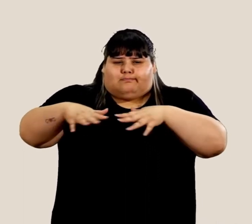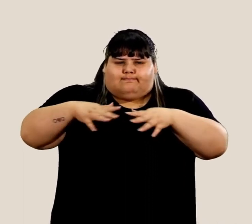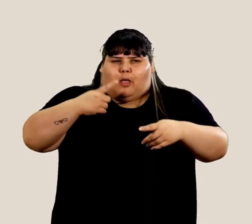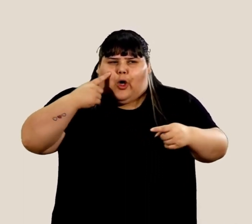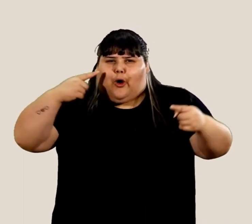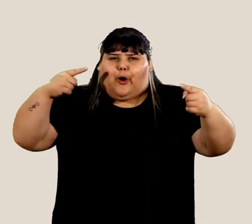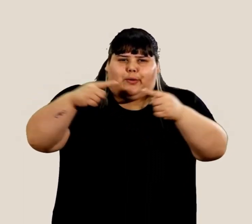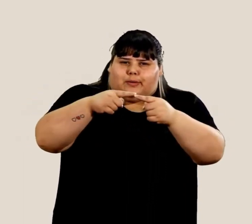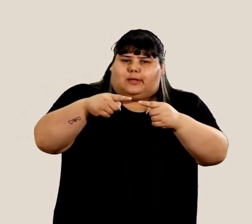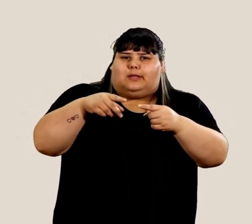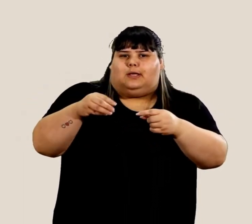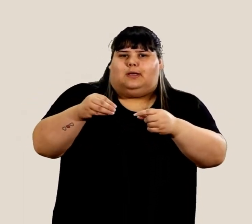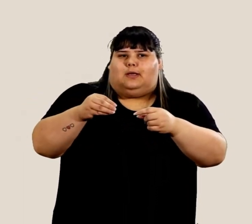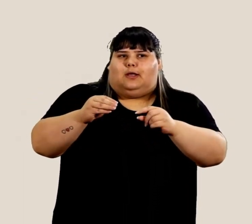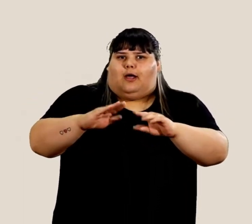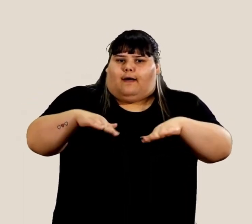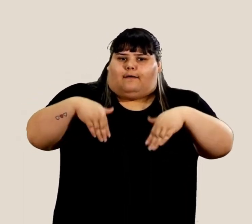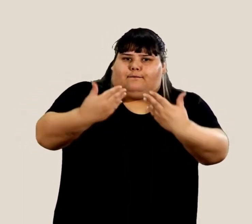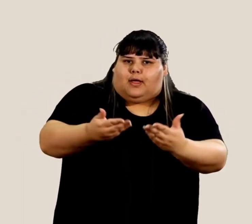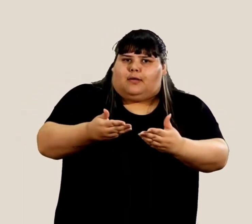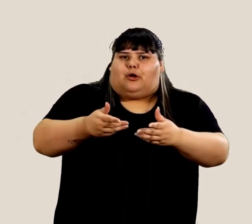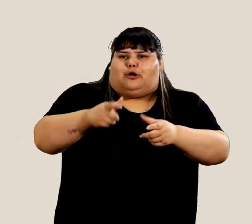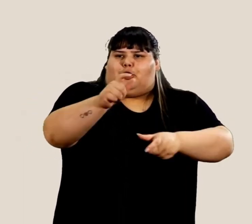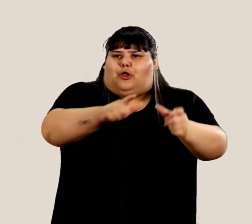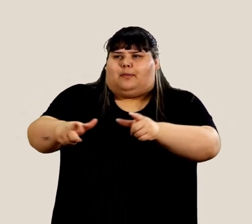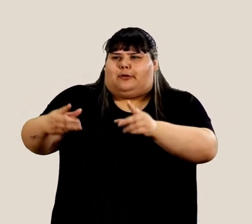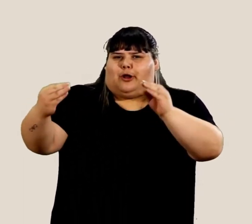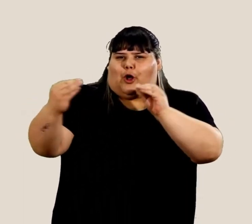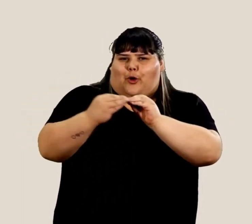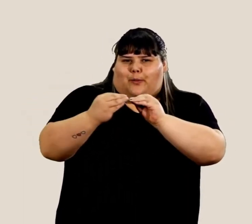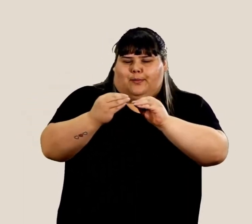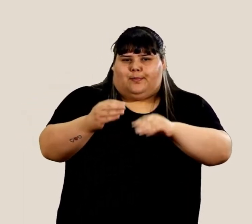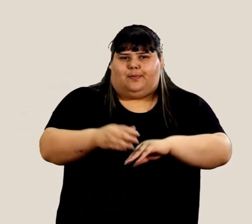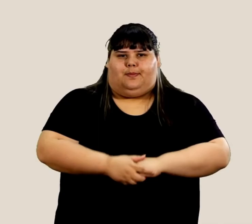sus energías y aptitudes al servicio de sus semejantes.